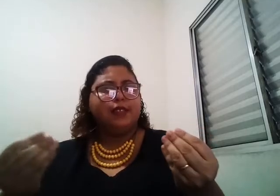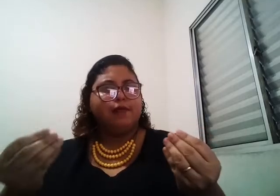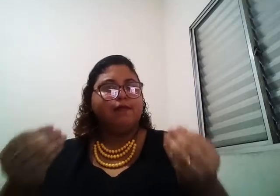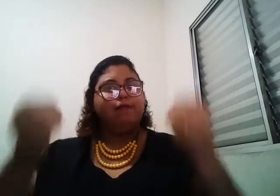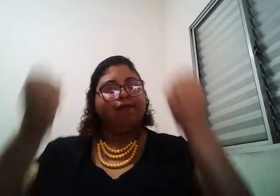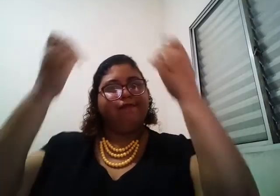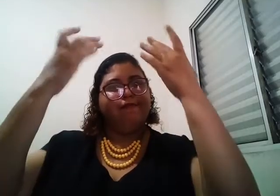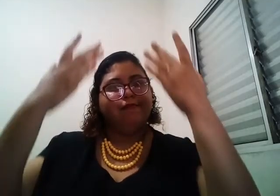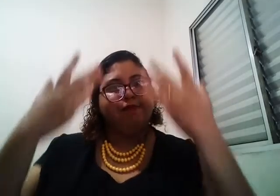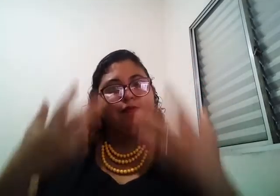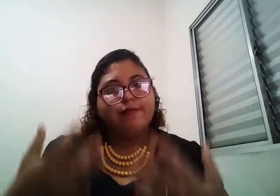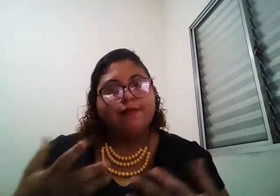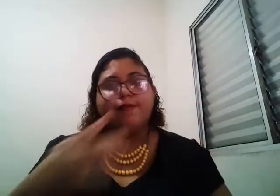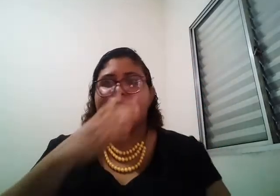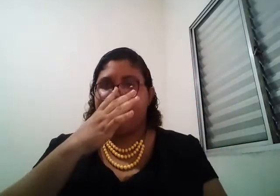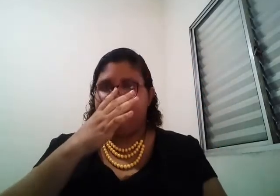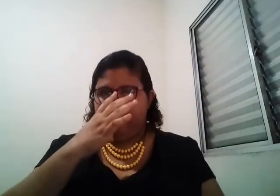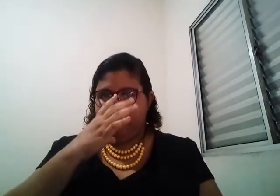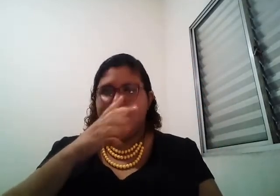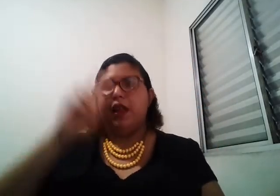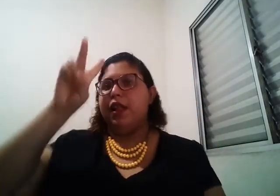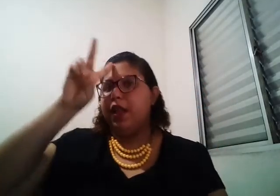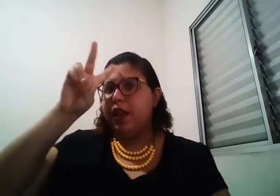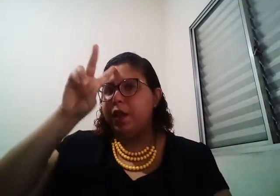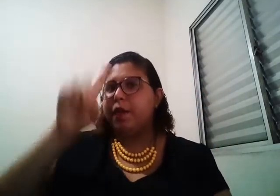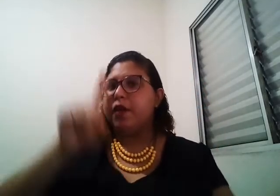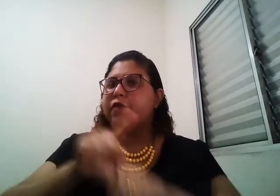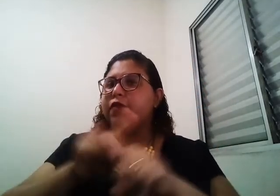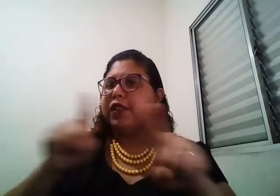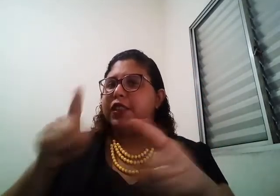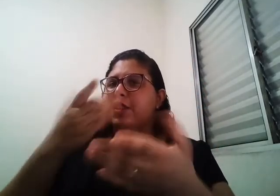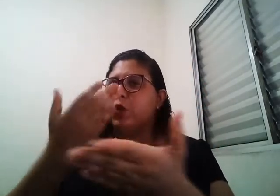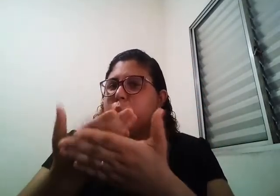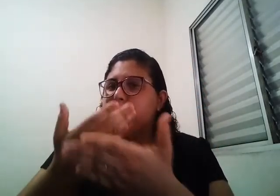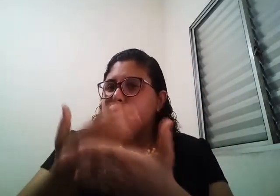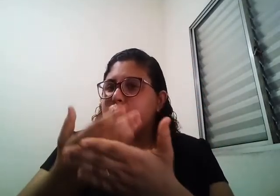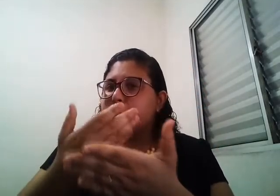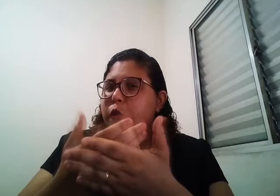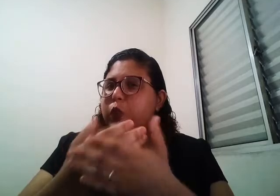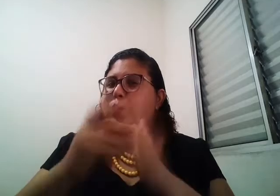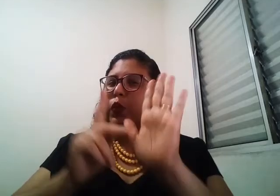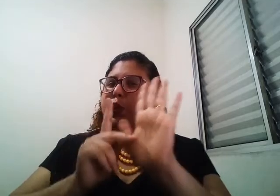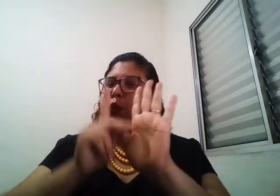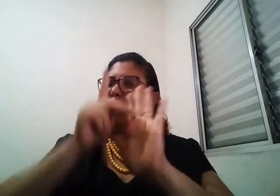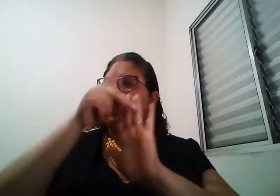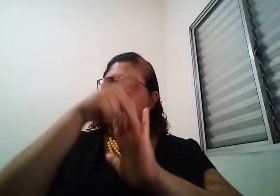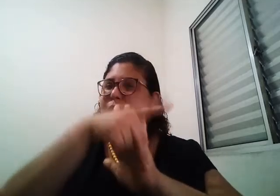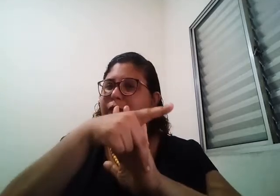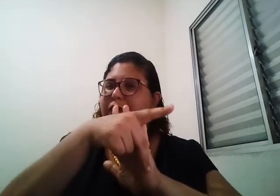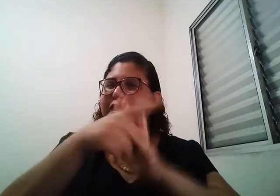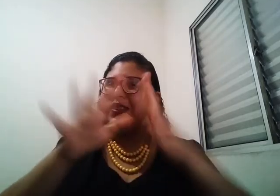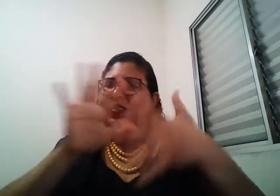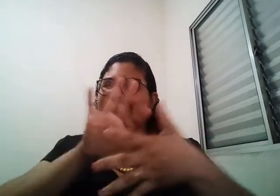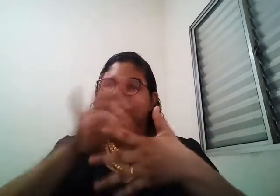o parâmetro da Libras, lembra? E lá vocês viram uma marcação de importância. Uma